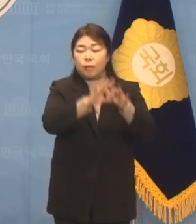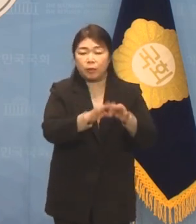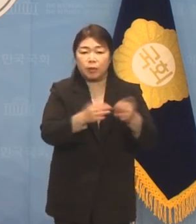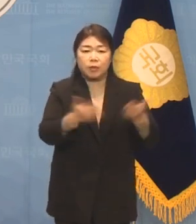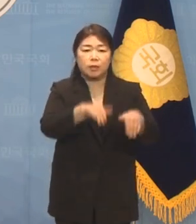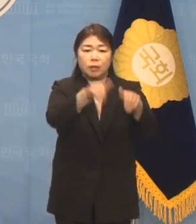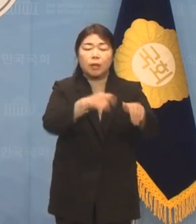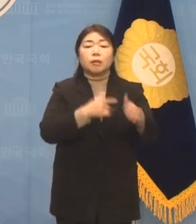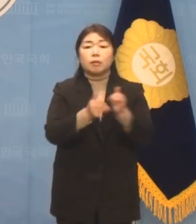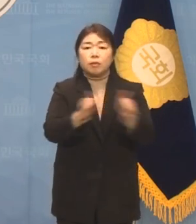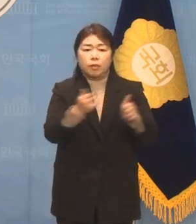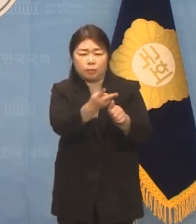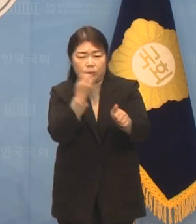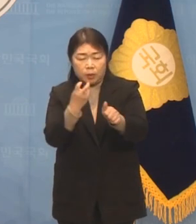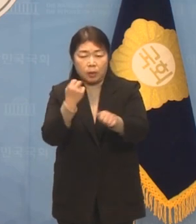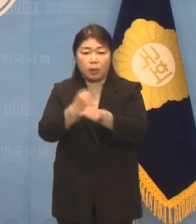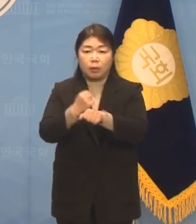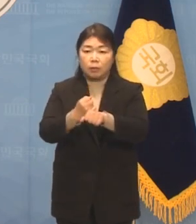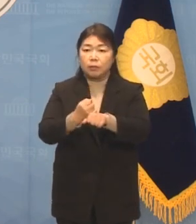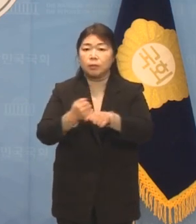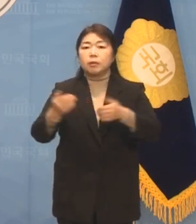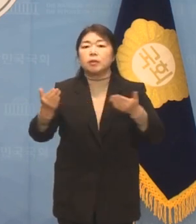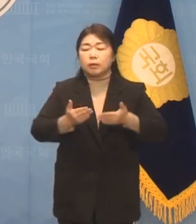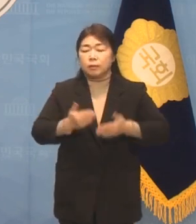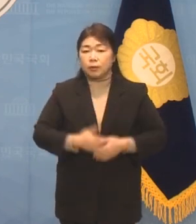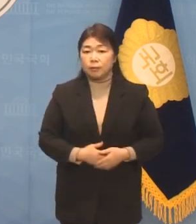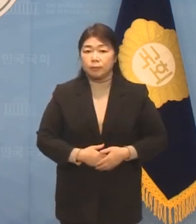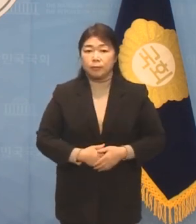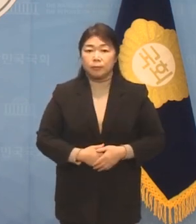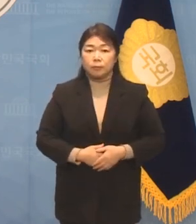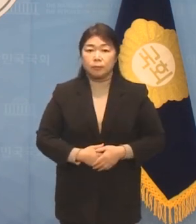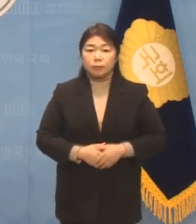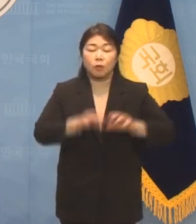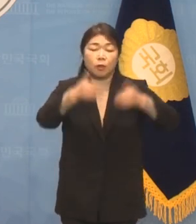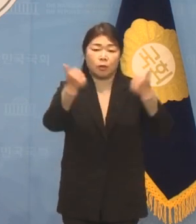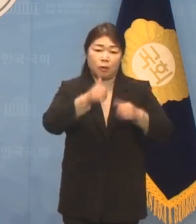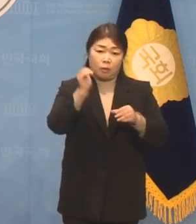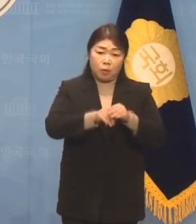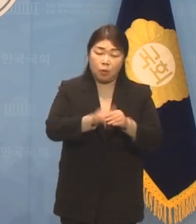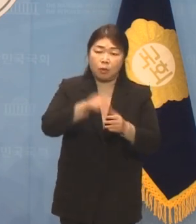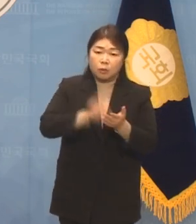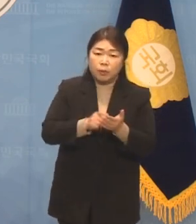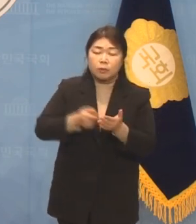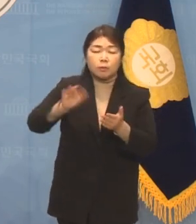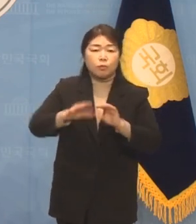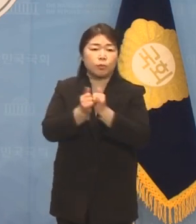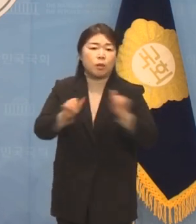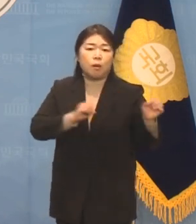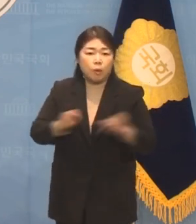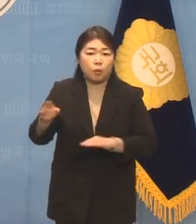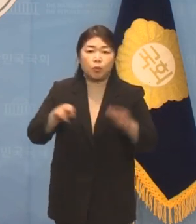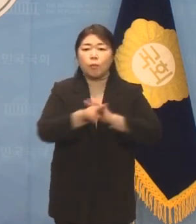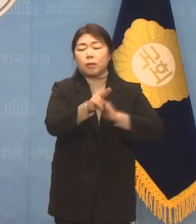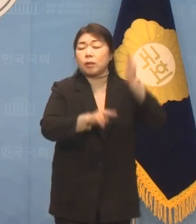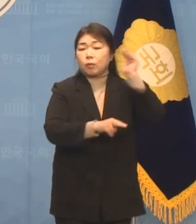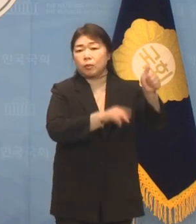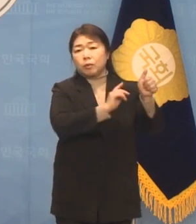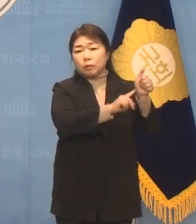학살의 배후입니다. 아무리 총선 승리가 급하다고 해도 국민을 버리고 도망친